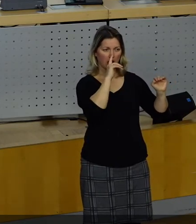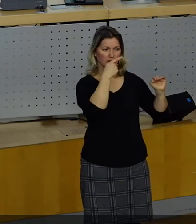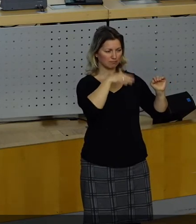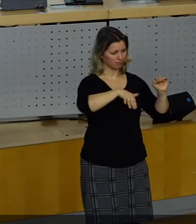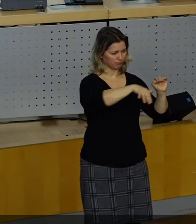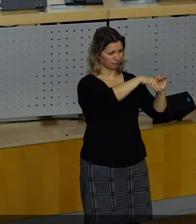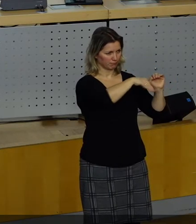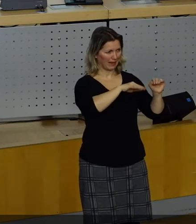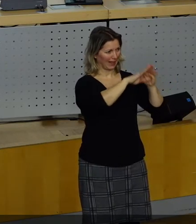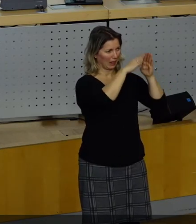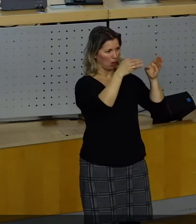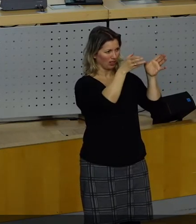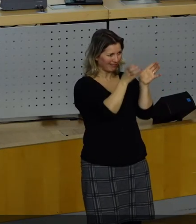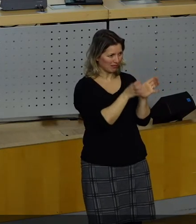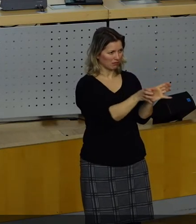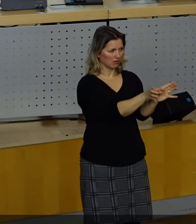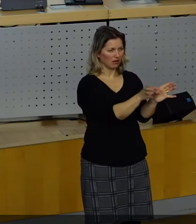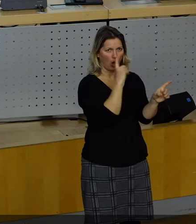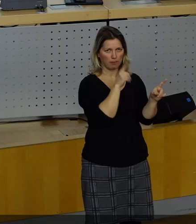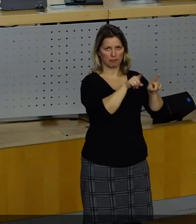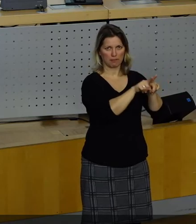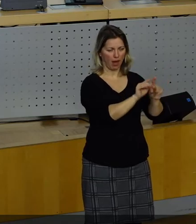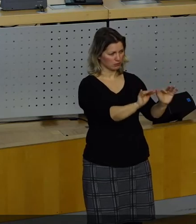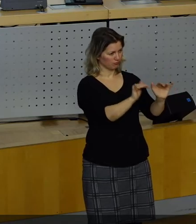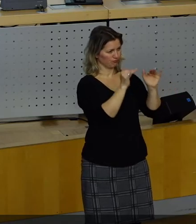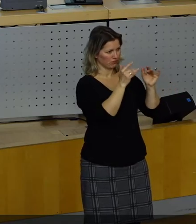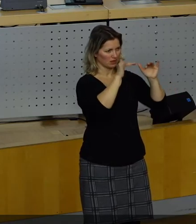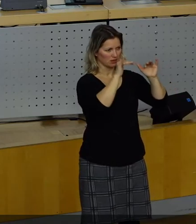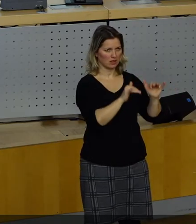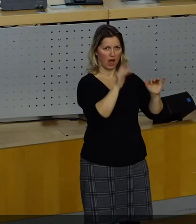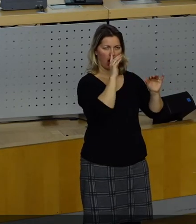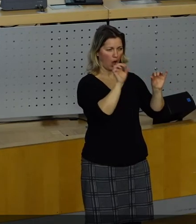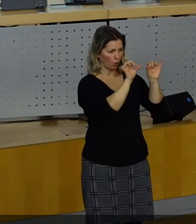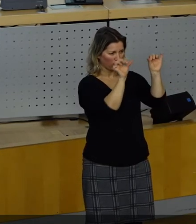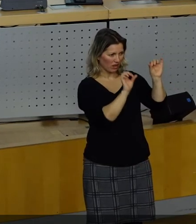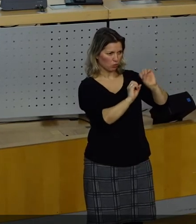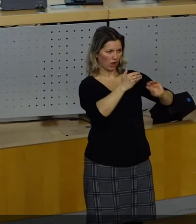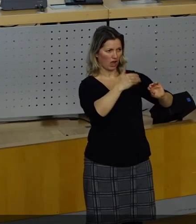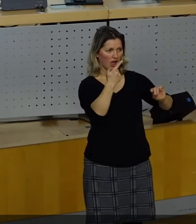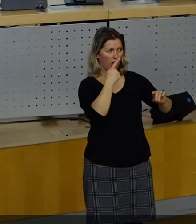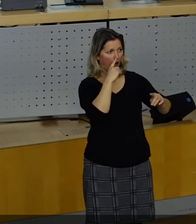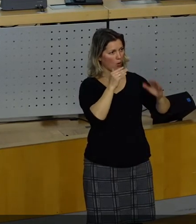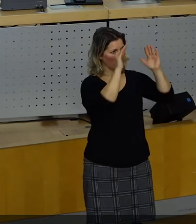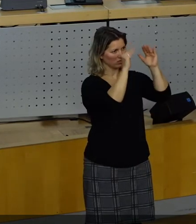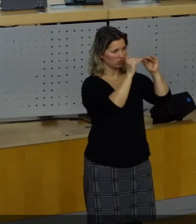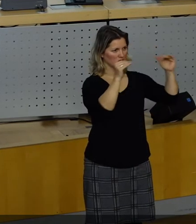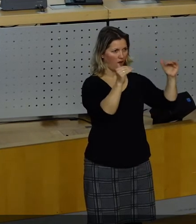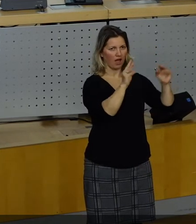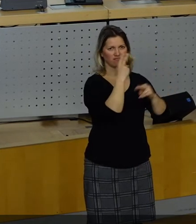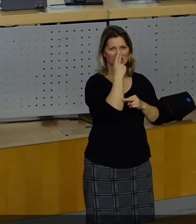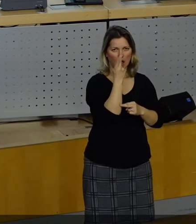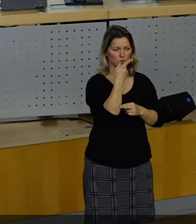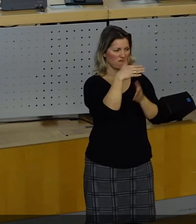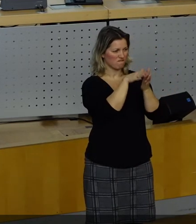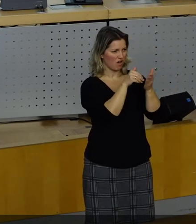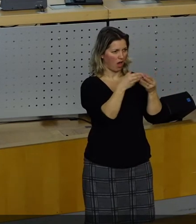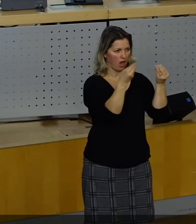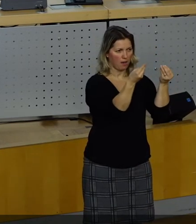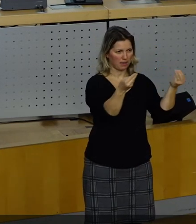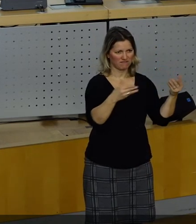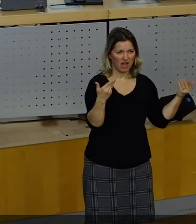gegebenen Stadtraum ein? Wie ist die Kubatur ausgestaltet? Welche Dachgestalt wählen wir? Welche Farbgebung? Das sind